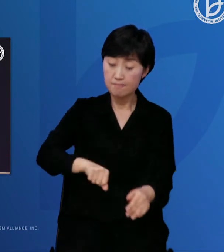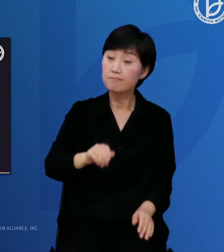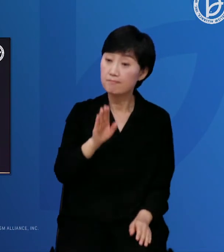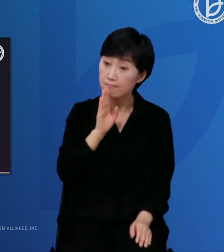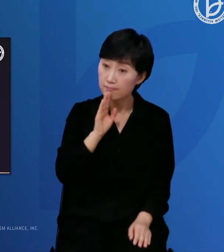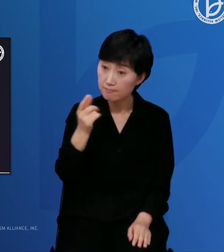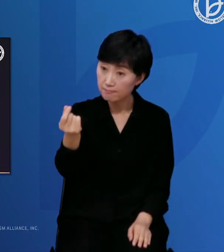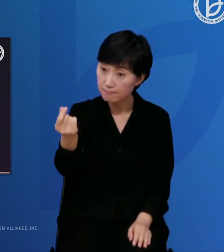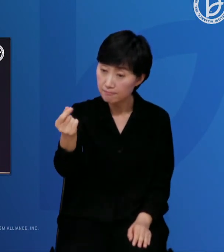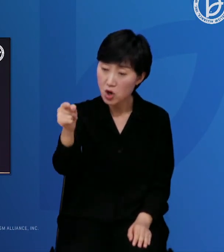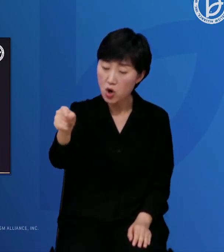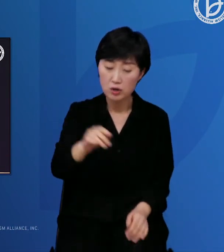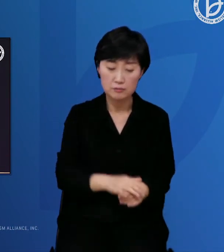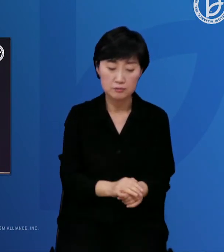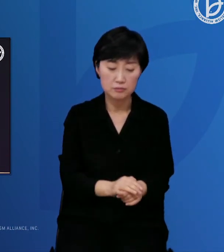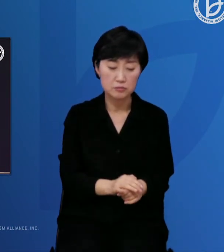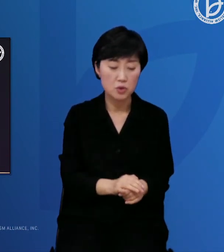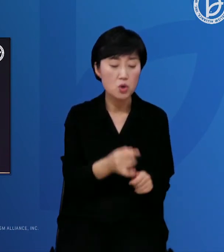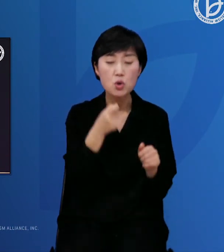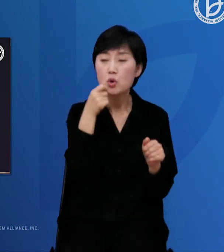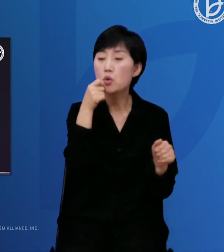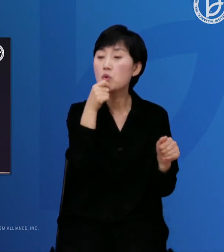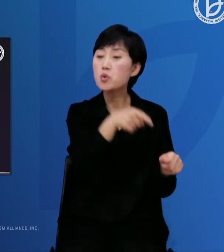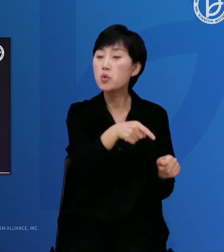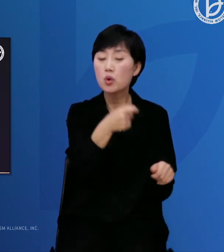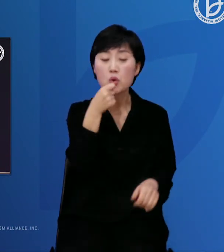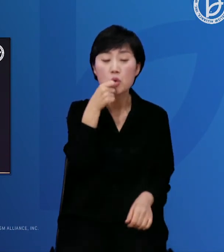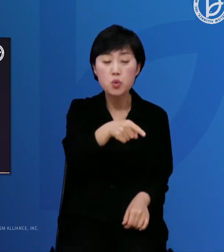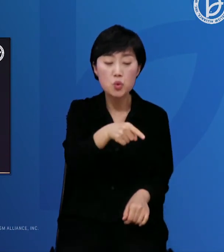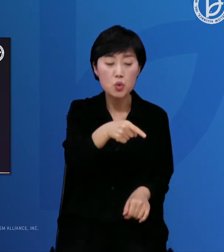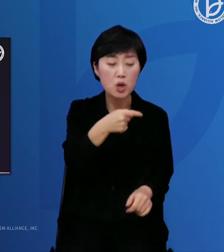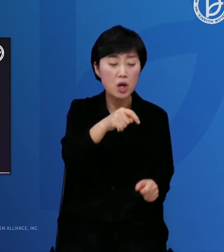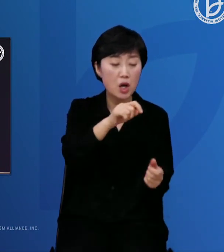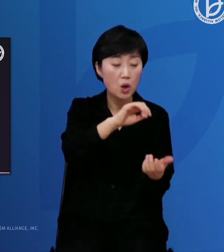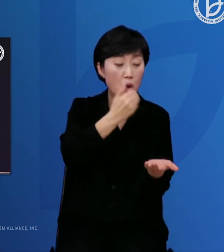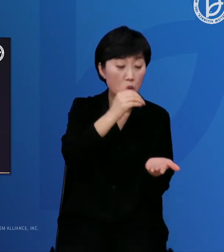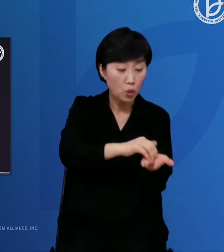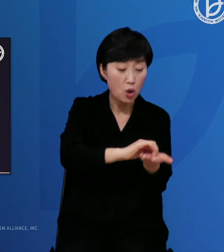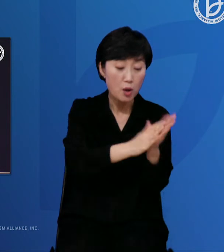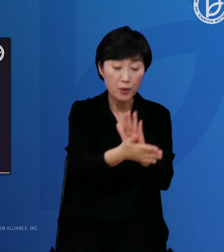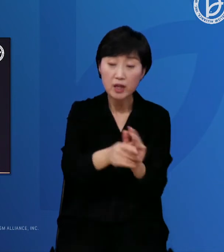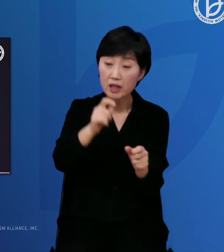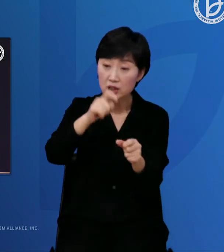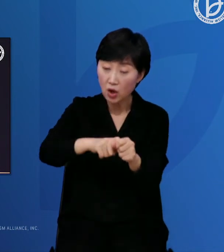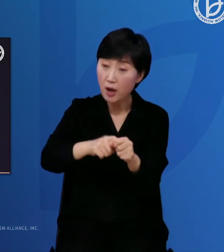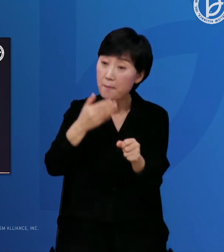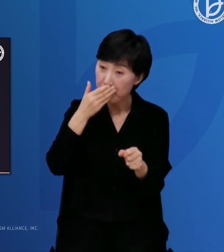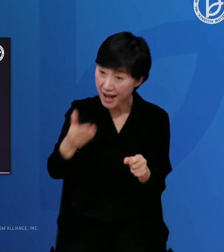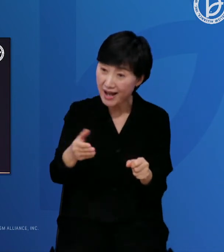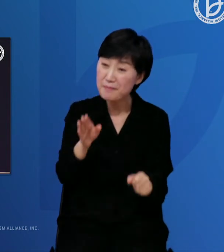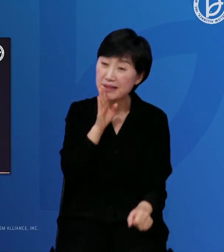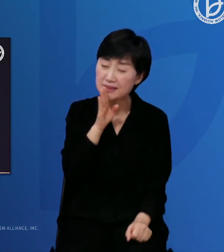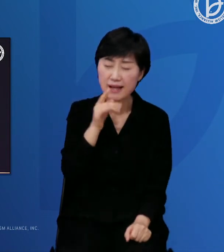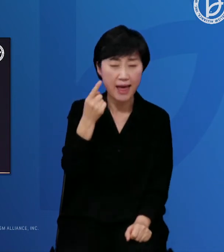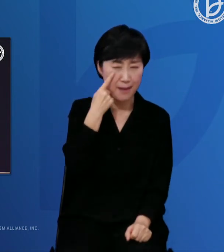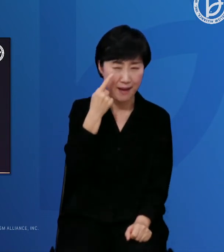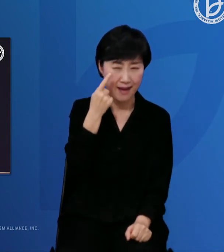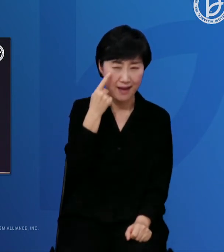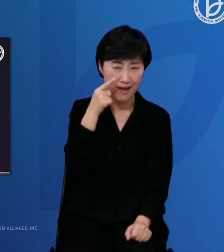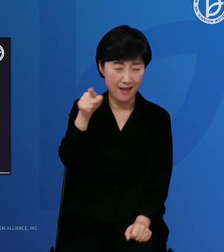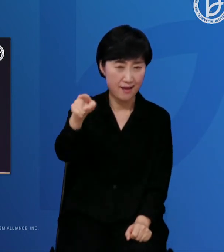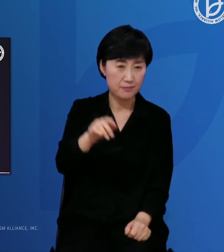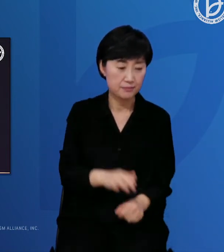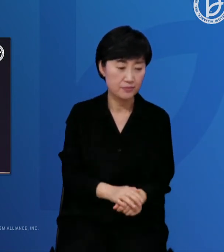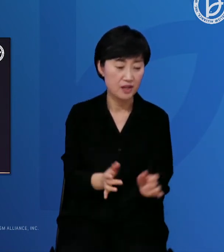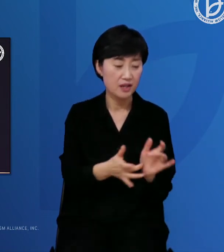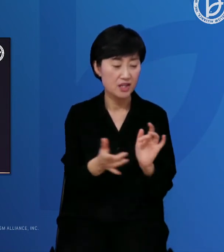God, 이거 떡 만들어 먹어봐. he says, 이렇게 나왔어요. if you're the Son of God, then command these stones to become loaves of bread. 예수님께서